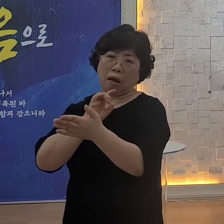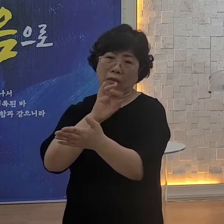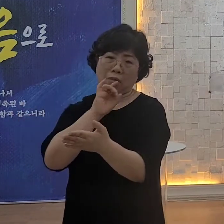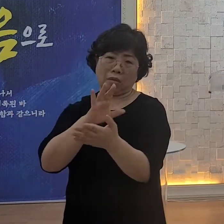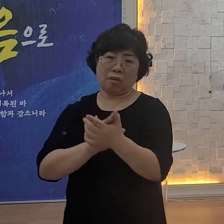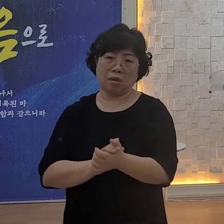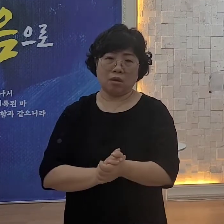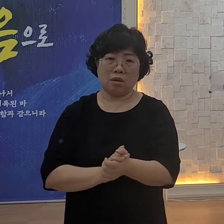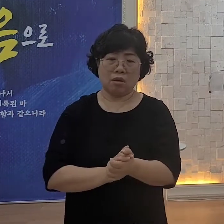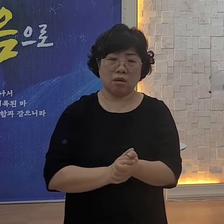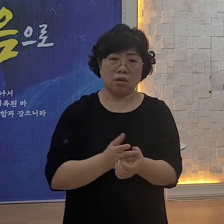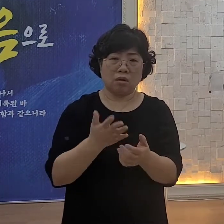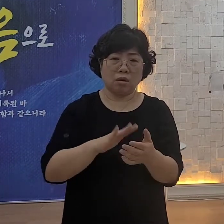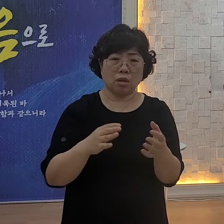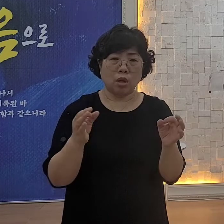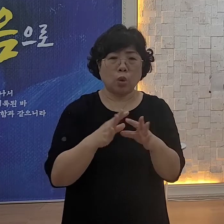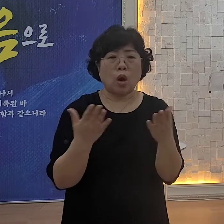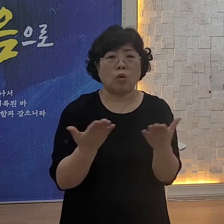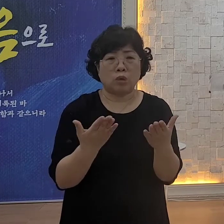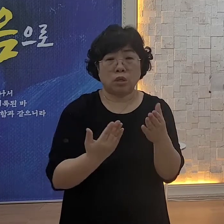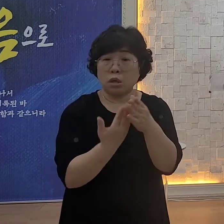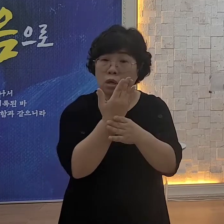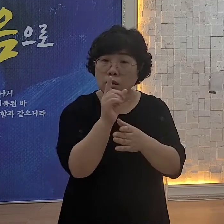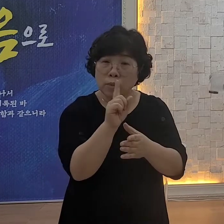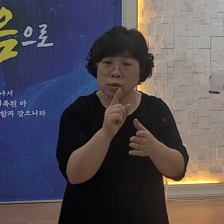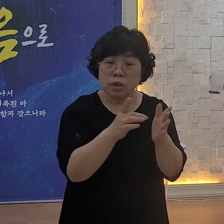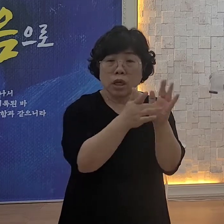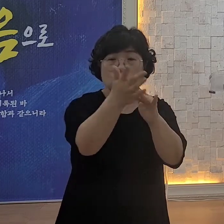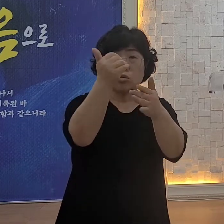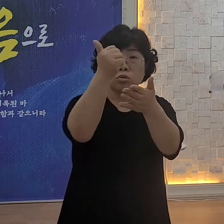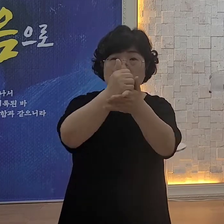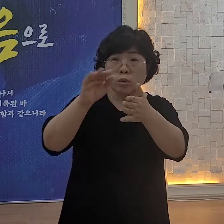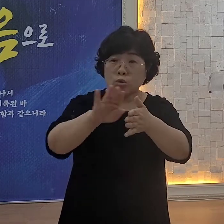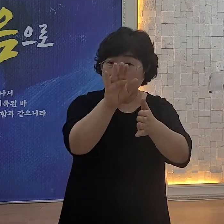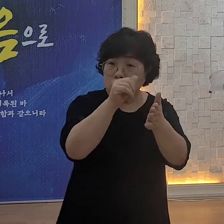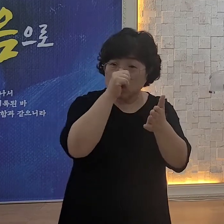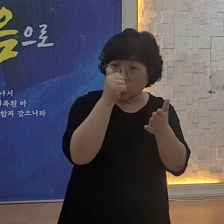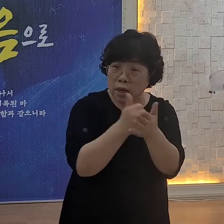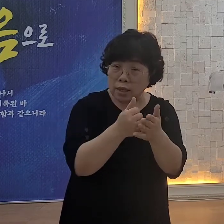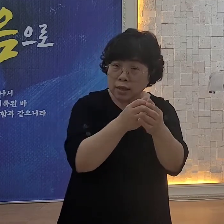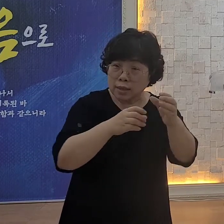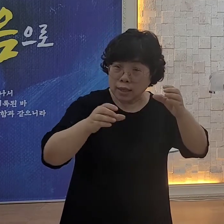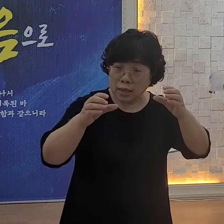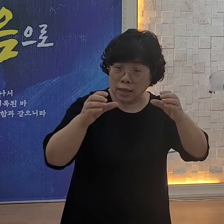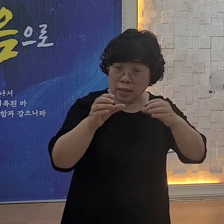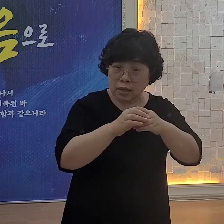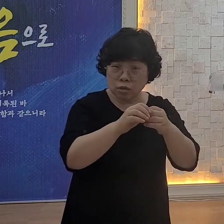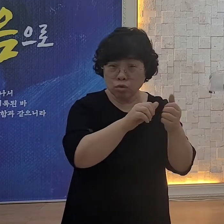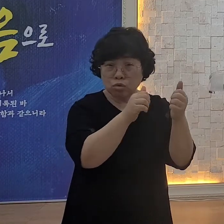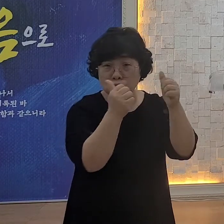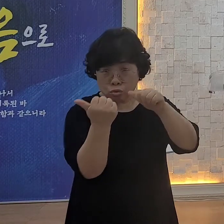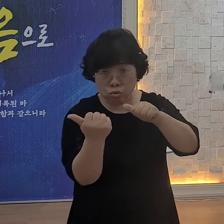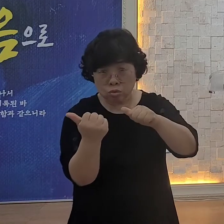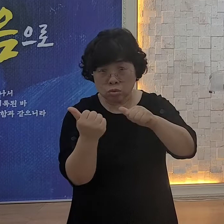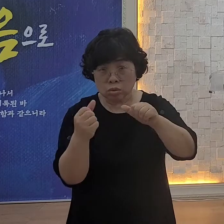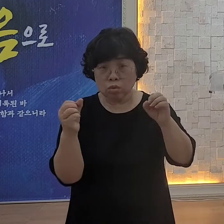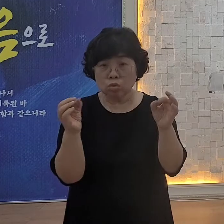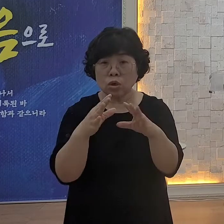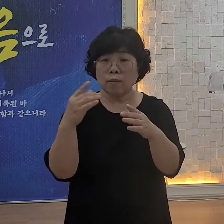이 놀라운 일이 일어났잖아요. 예수님께서 우리 죄를 대신하여 십자가 위에서 돌아가신 그